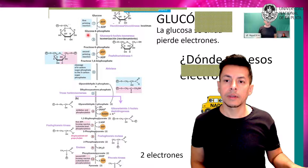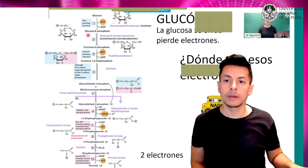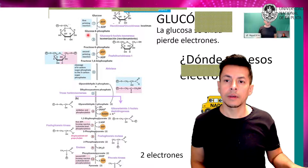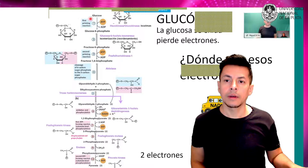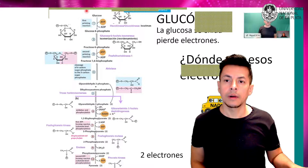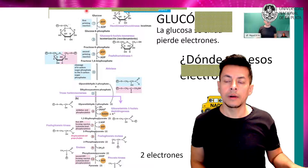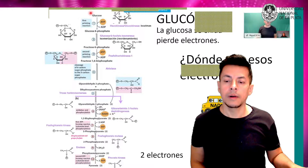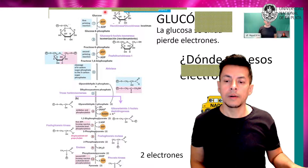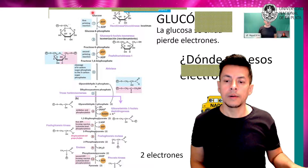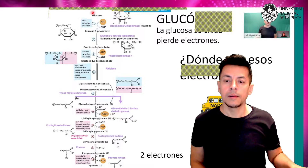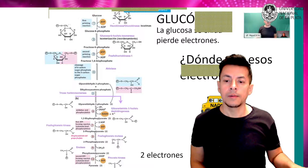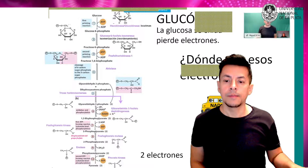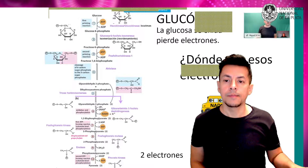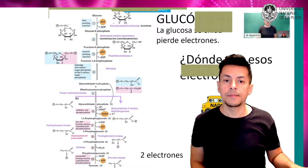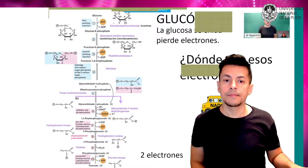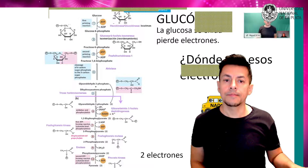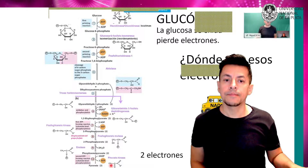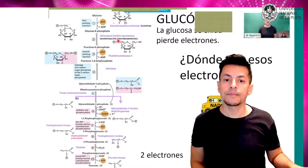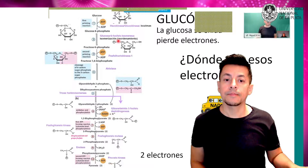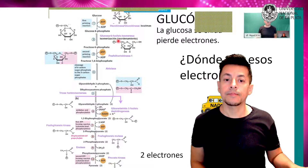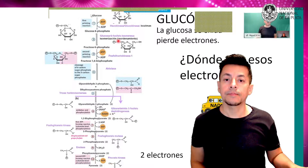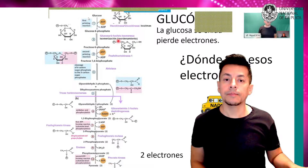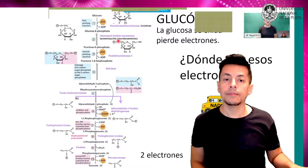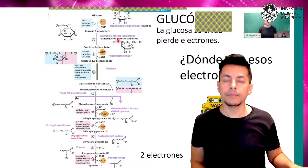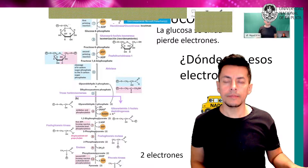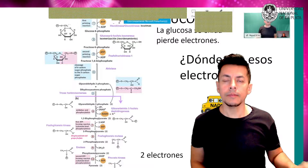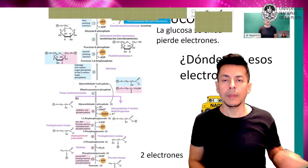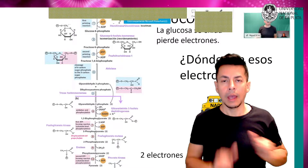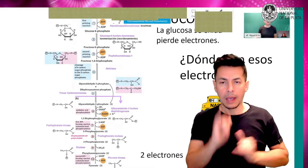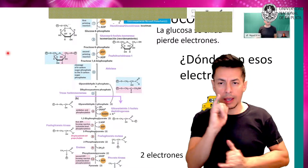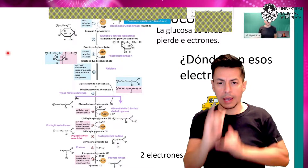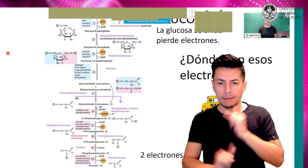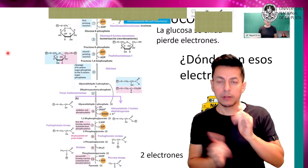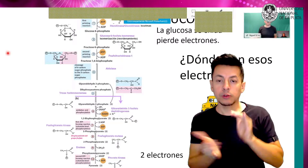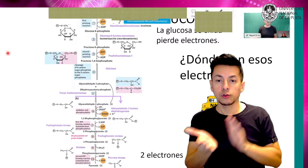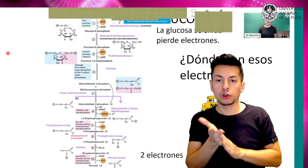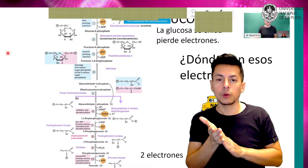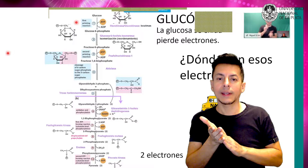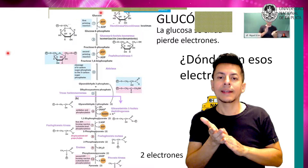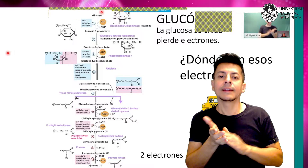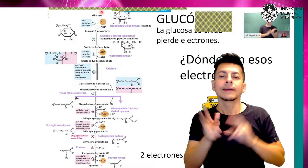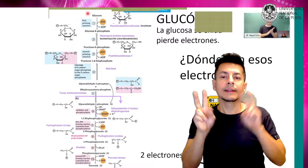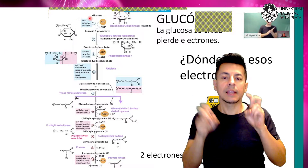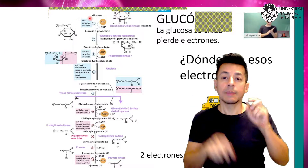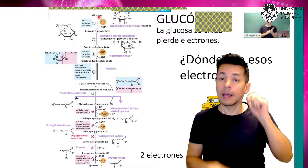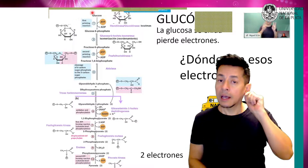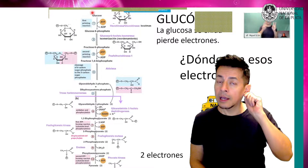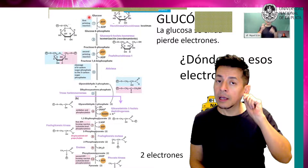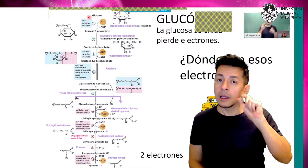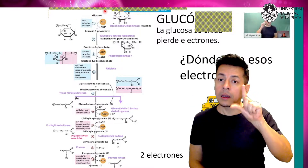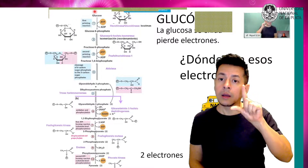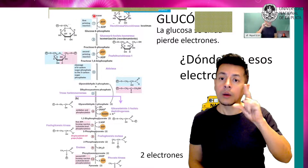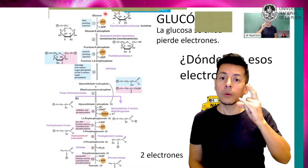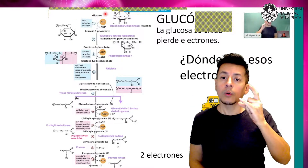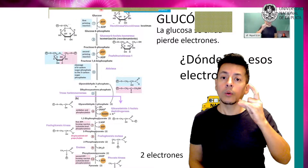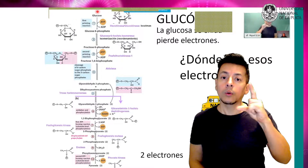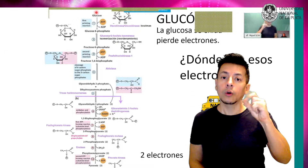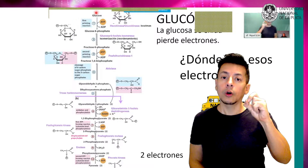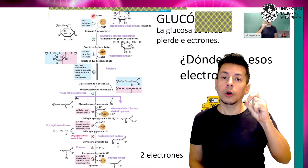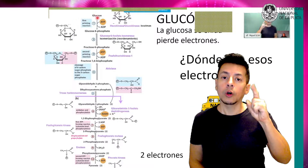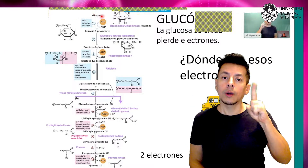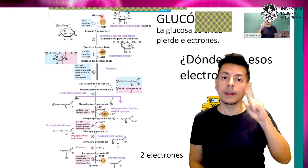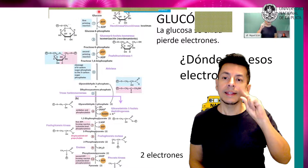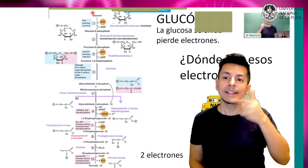Entonces, vamos a hablar un poco sobre la glucólisis. Fíjense que tenemos a la glucosa en el